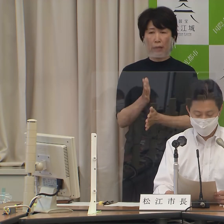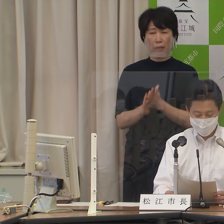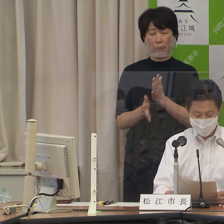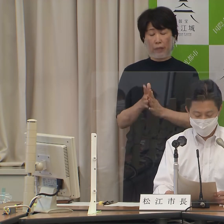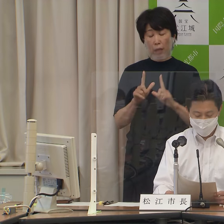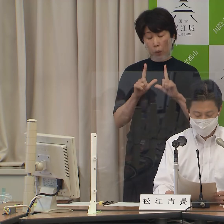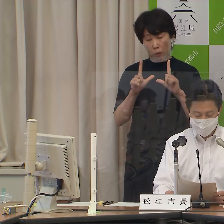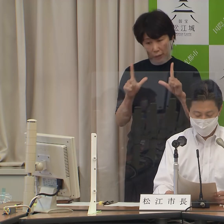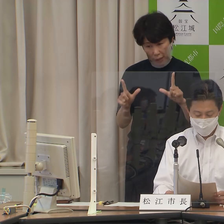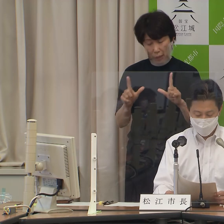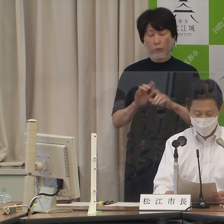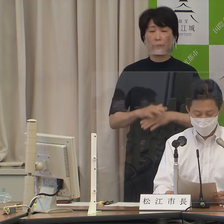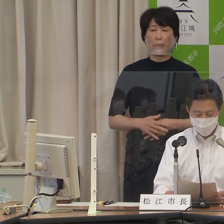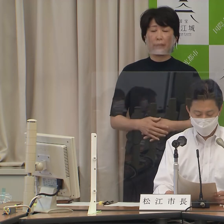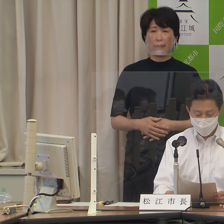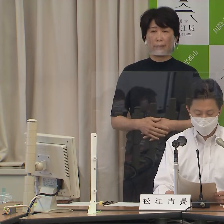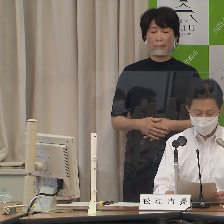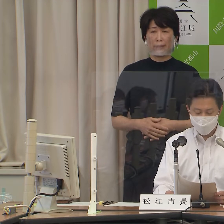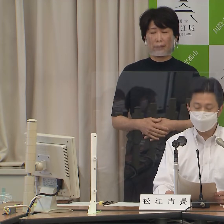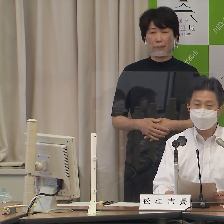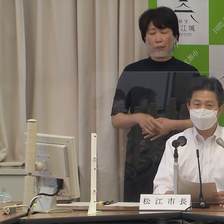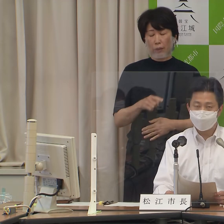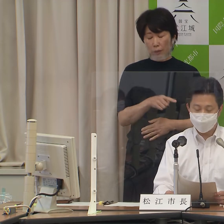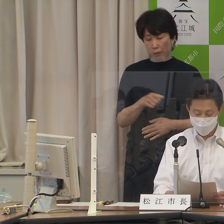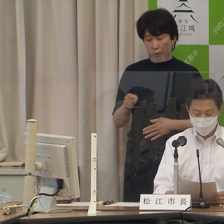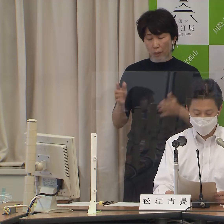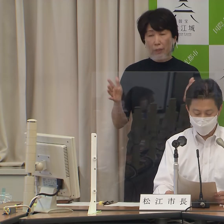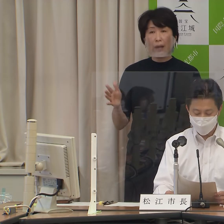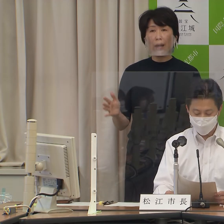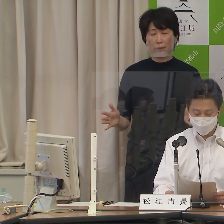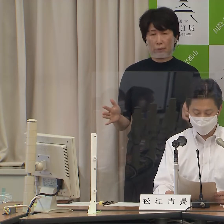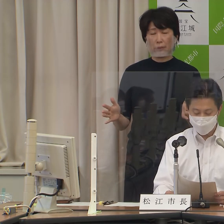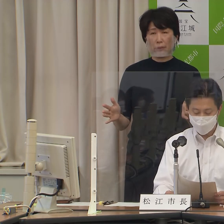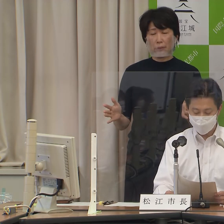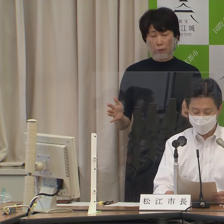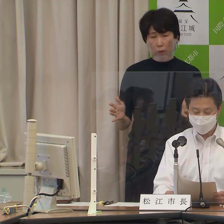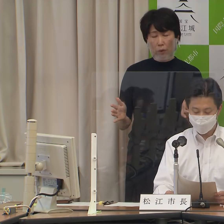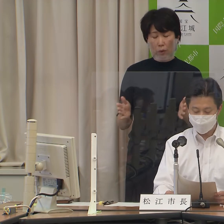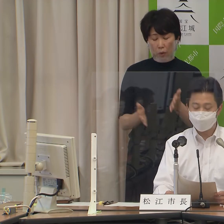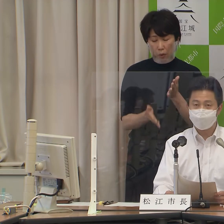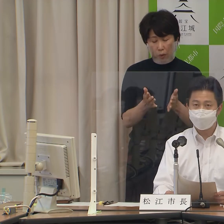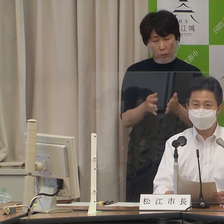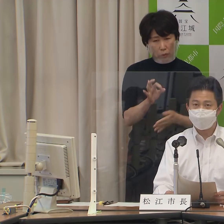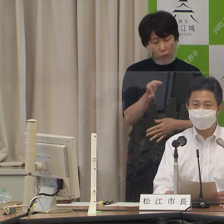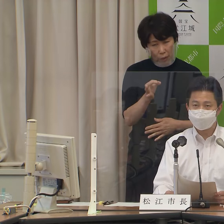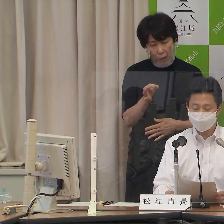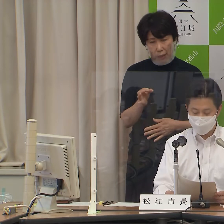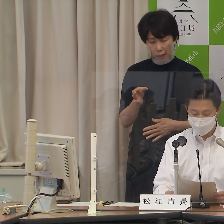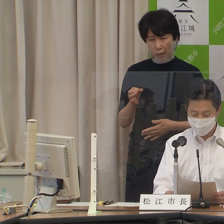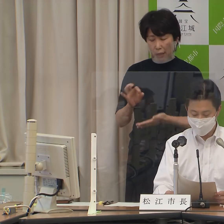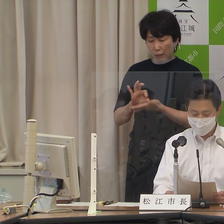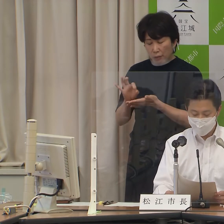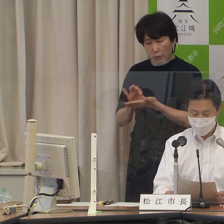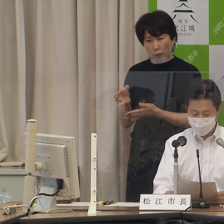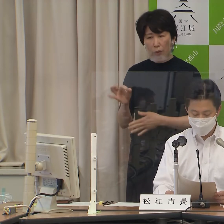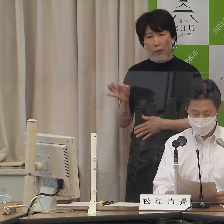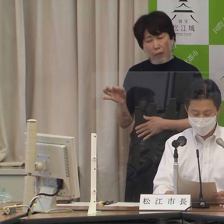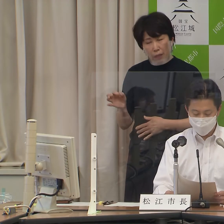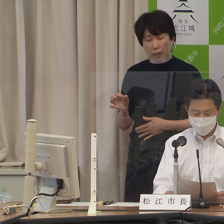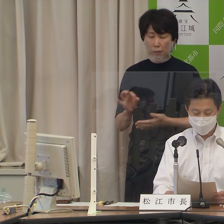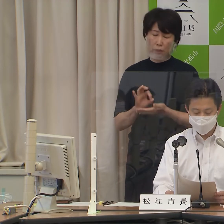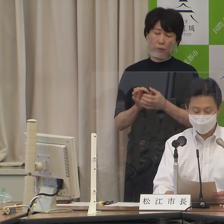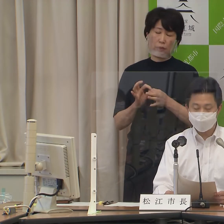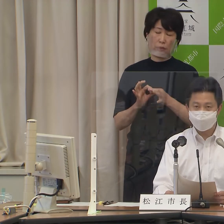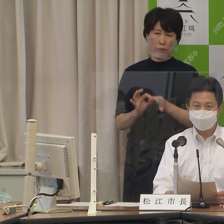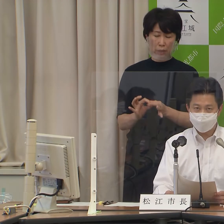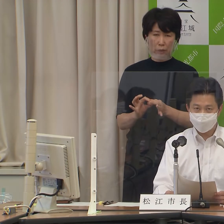。なお、この期間における保育料と児童クラブの使用料につきましては、保育園に